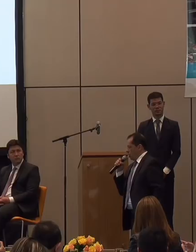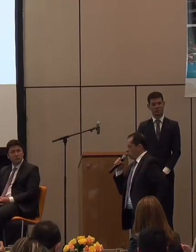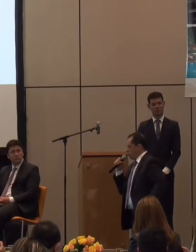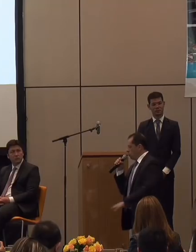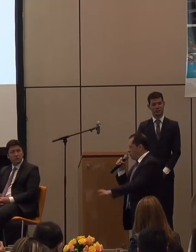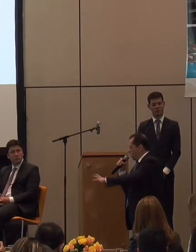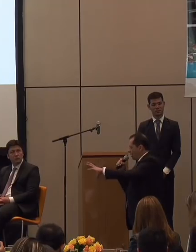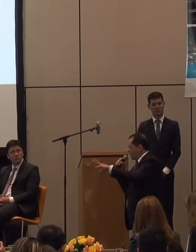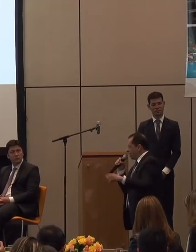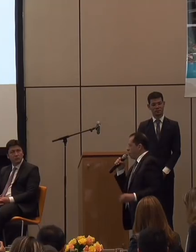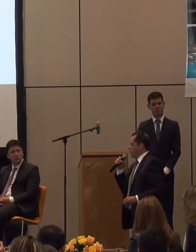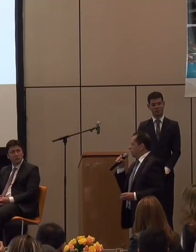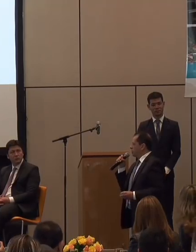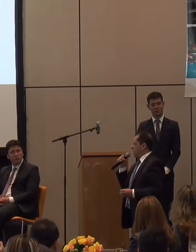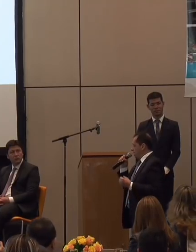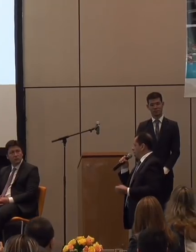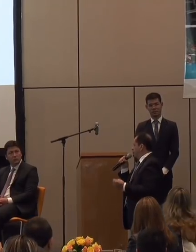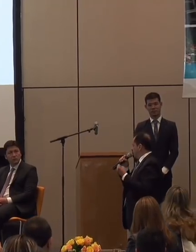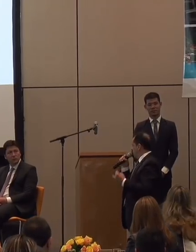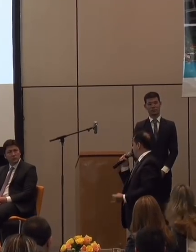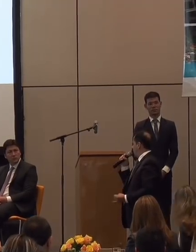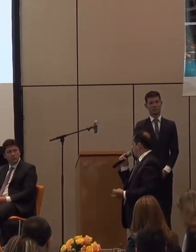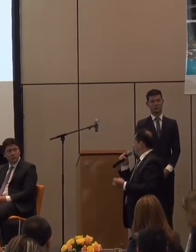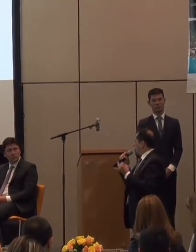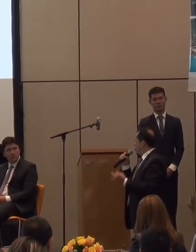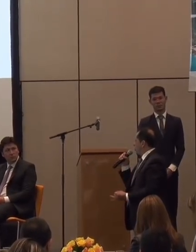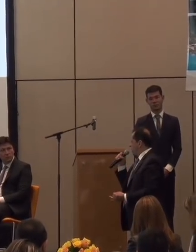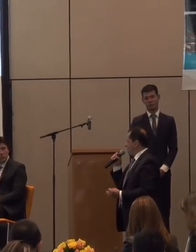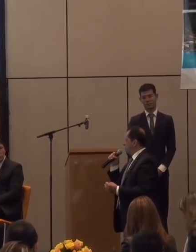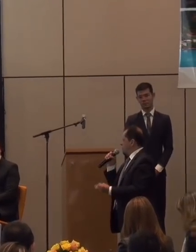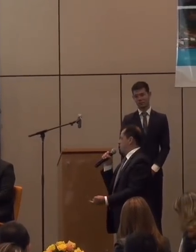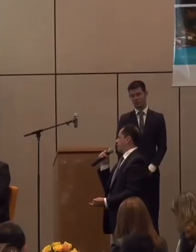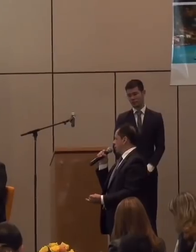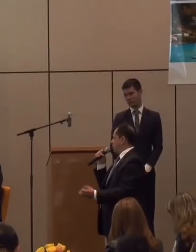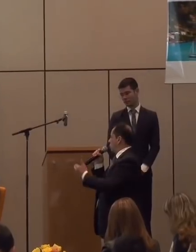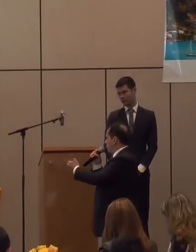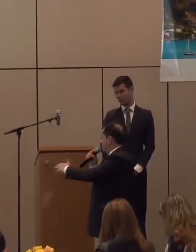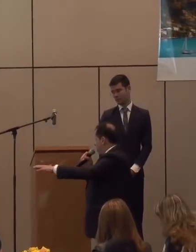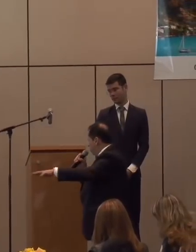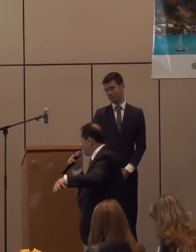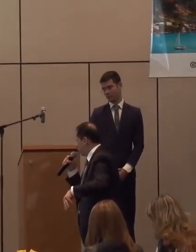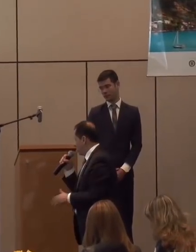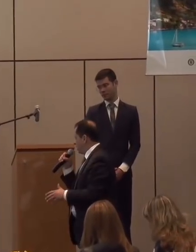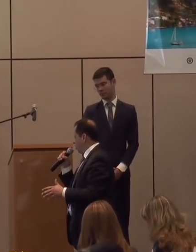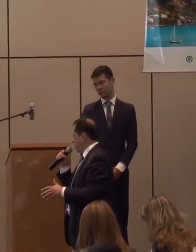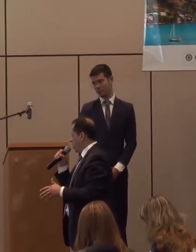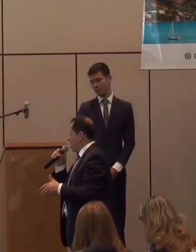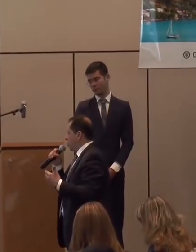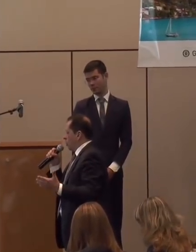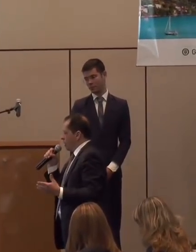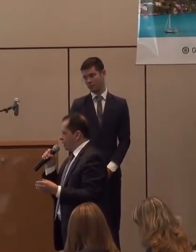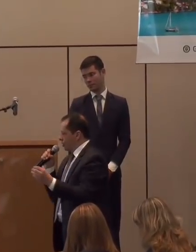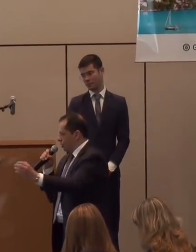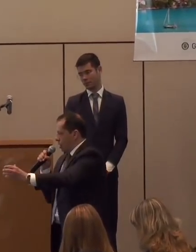ese sendero son una cantidad de complementos que generan seguridad al turista comodidad en sus desplazamientos obviamente protección